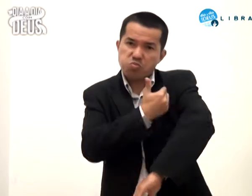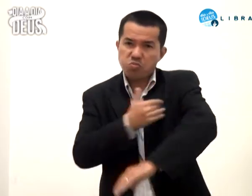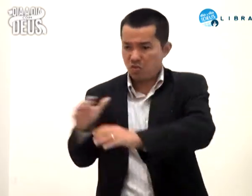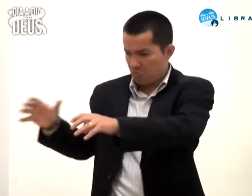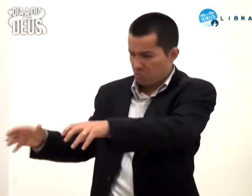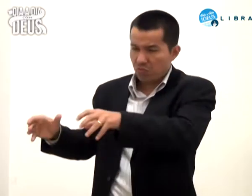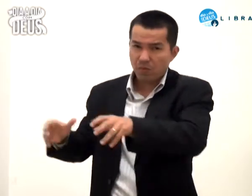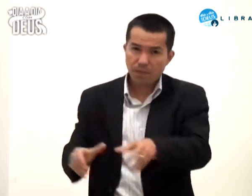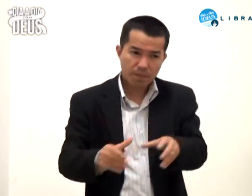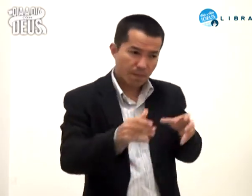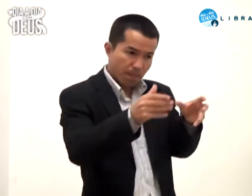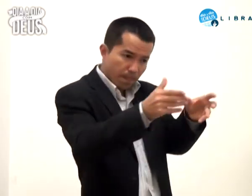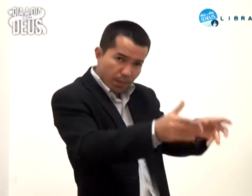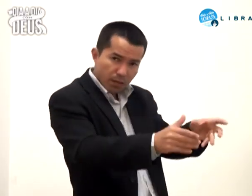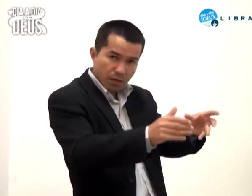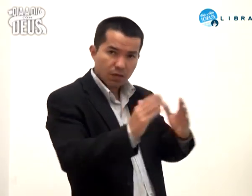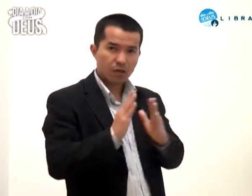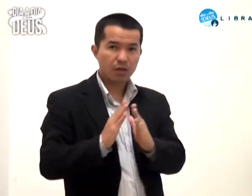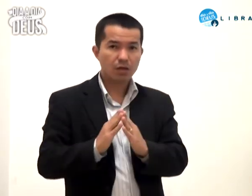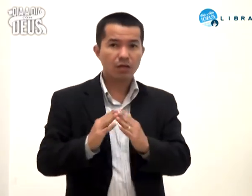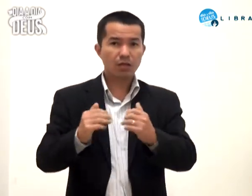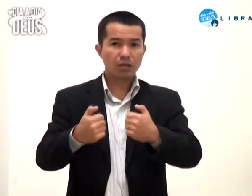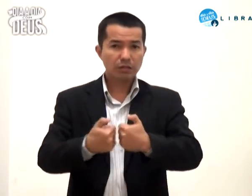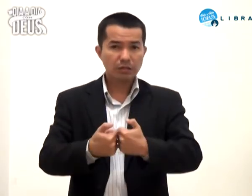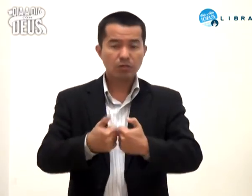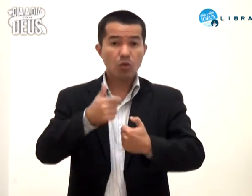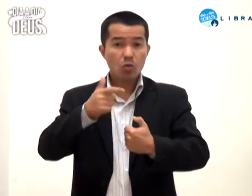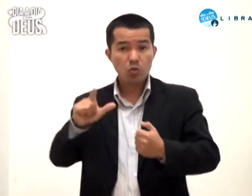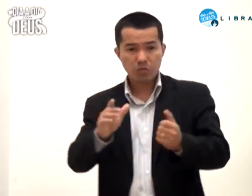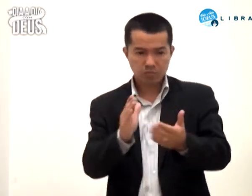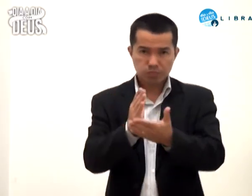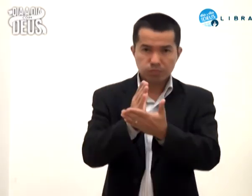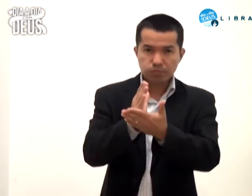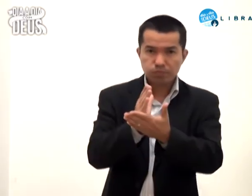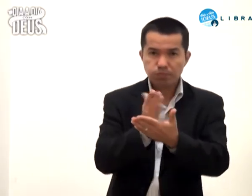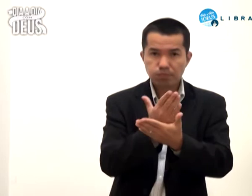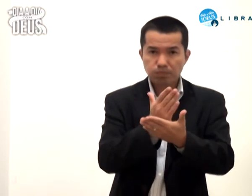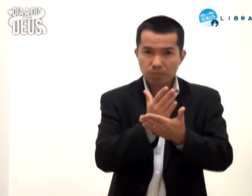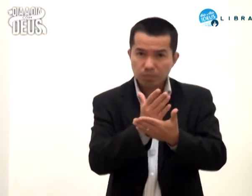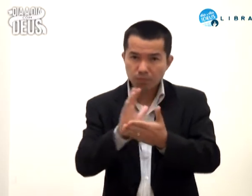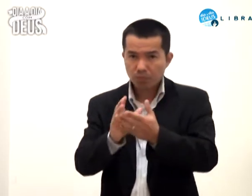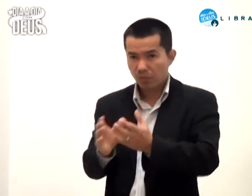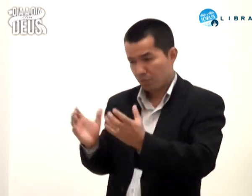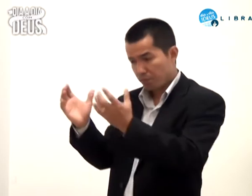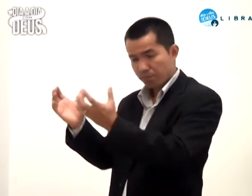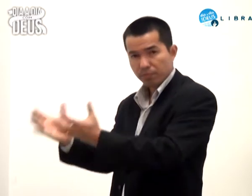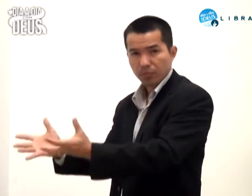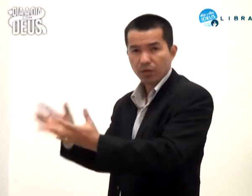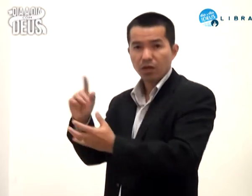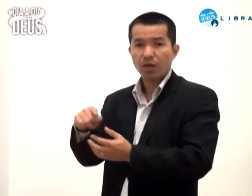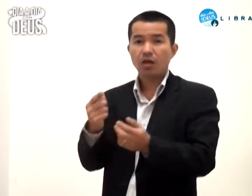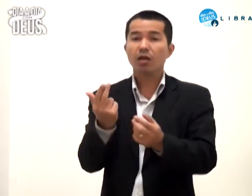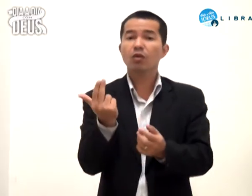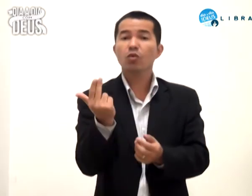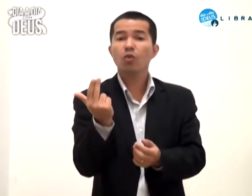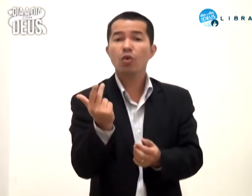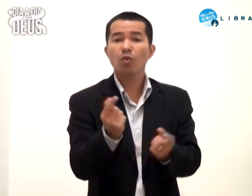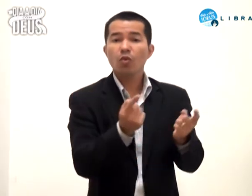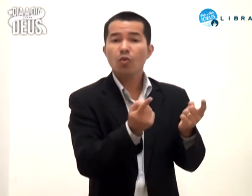templo, e a outra parte era assada no braseiro do altar, e